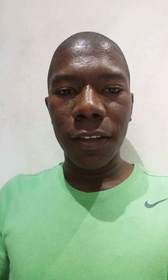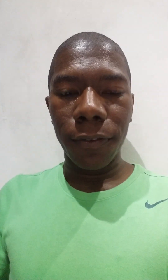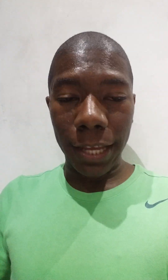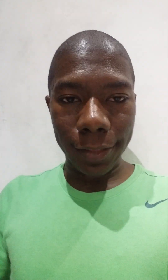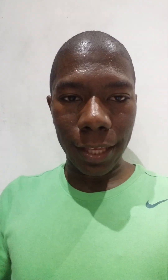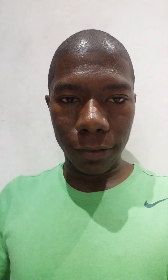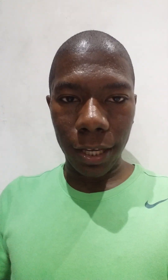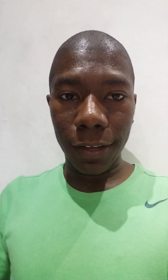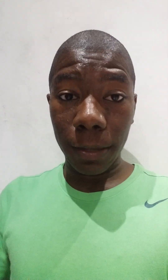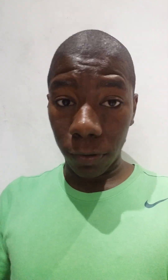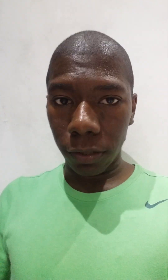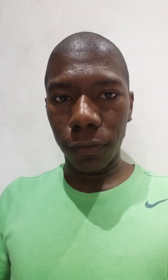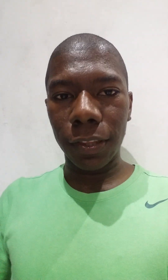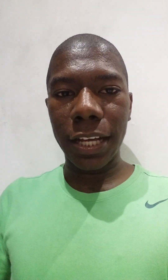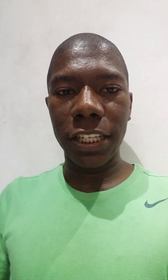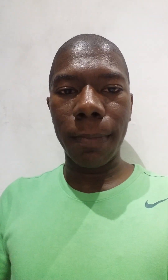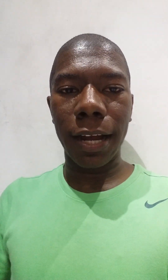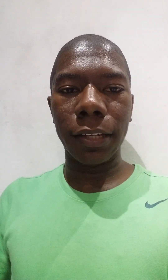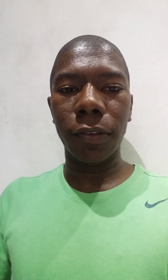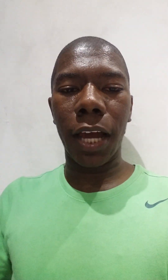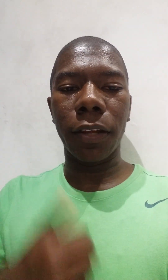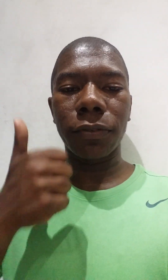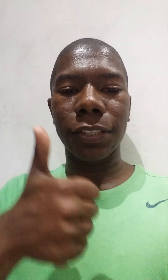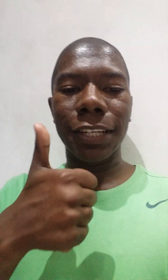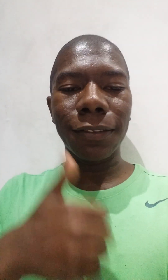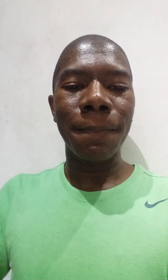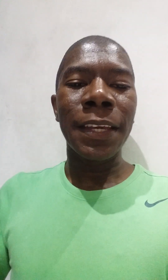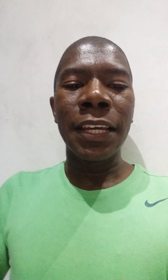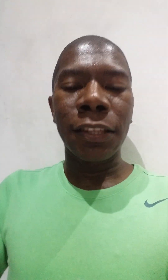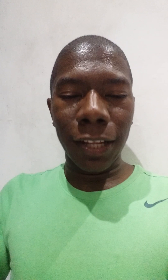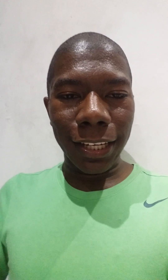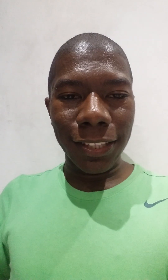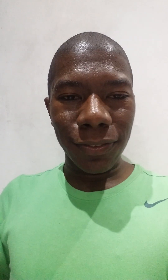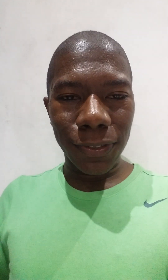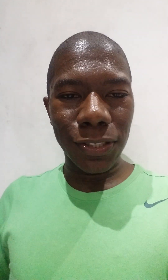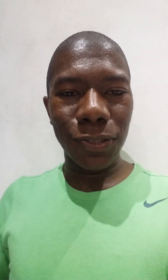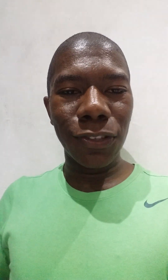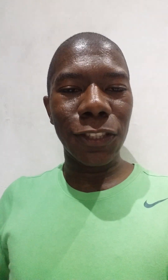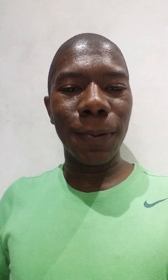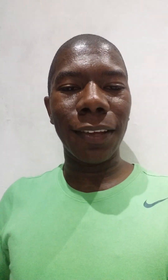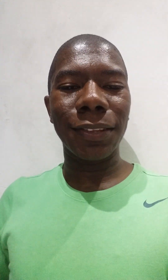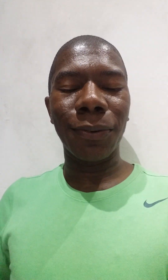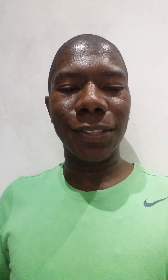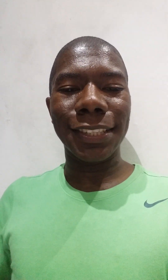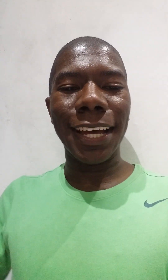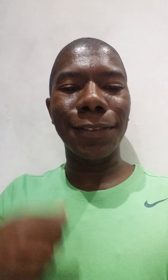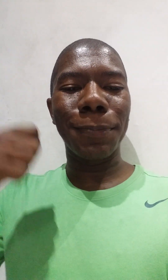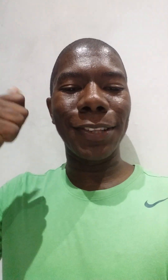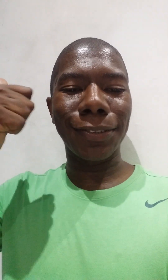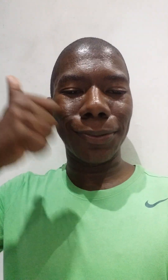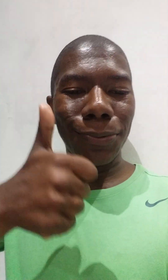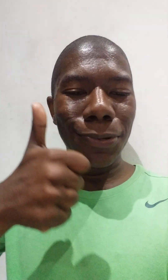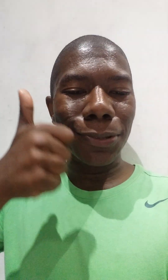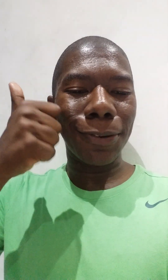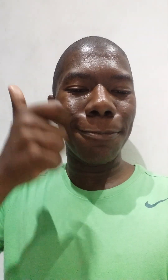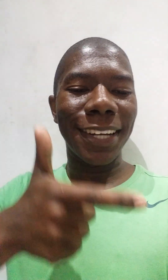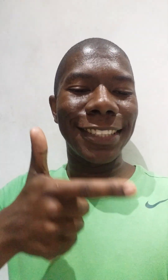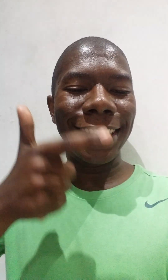Fique atento aí que vai ter muita novidade aí bacana no canal certo então galerinha Esse foi o vídeo de hoje Espero que tenham gostado portanto curtam compartilhe